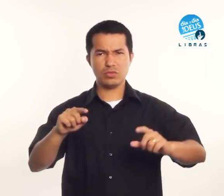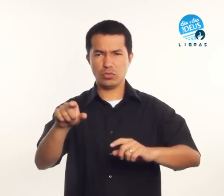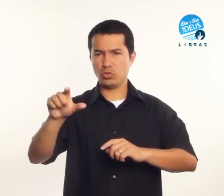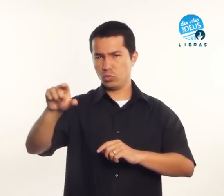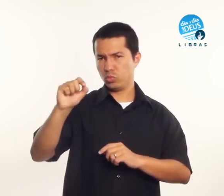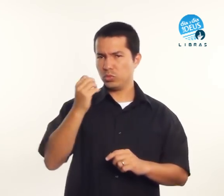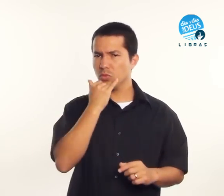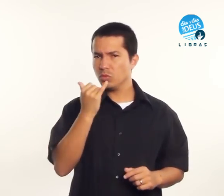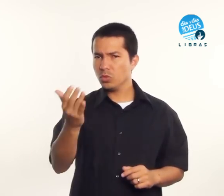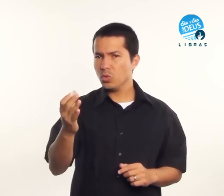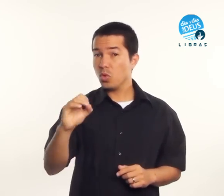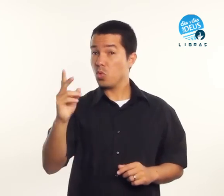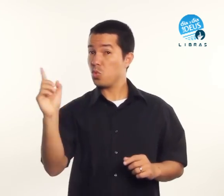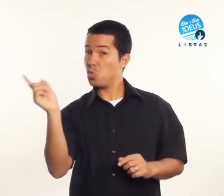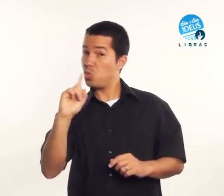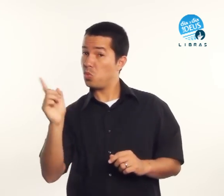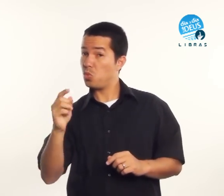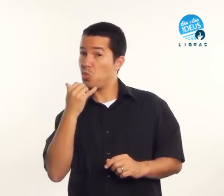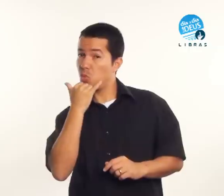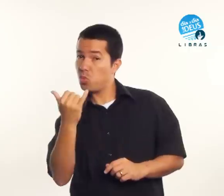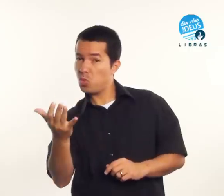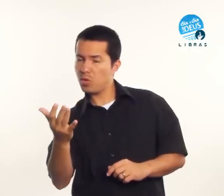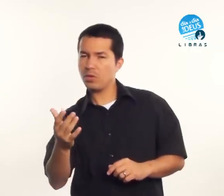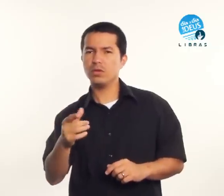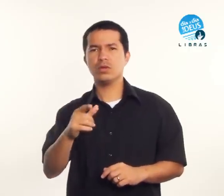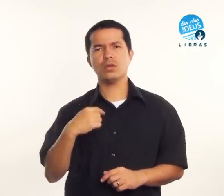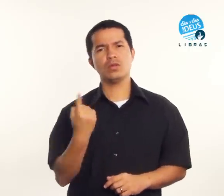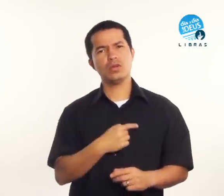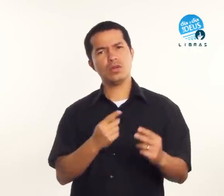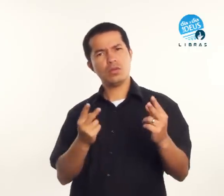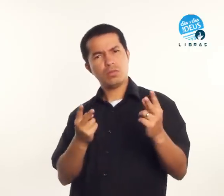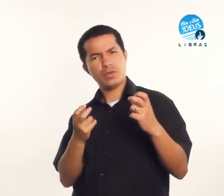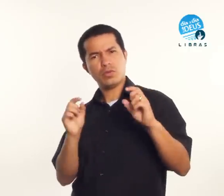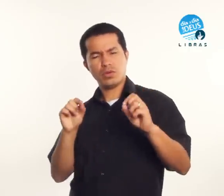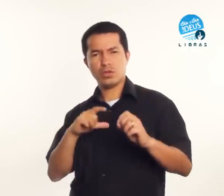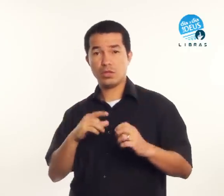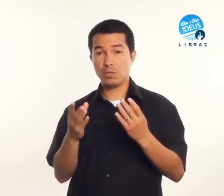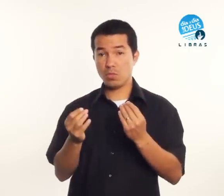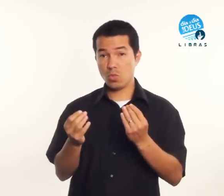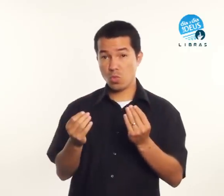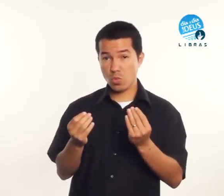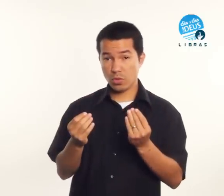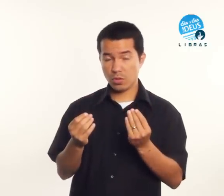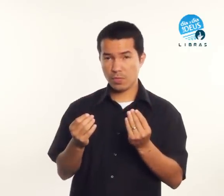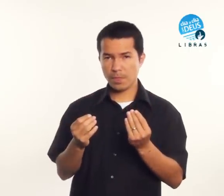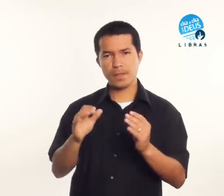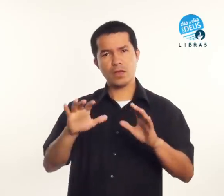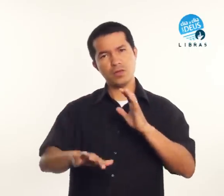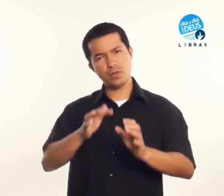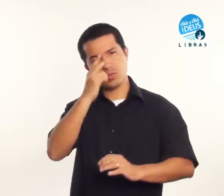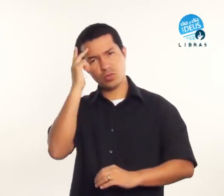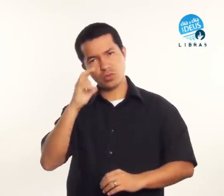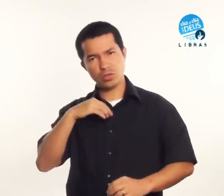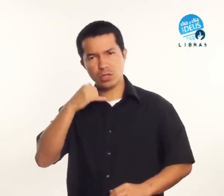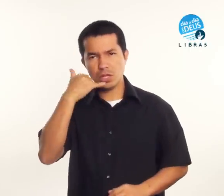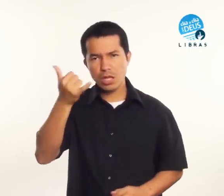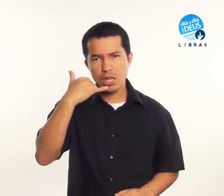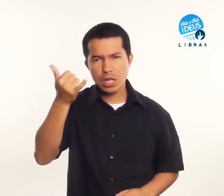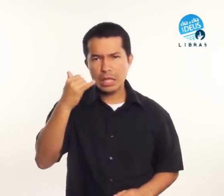e a gente percebia que muitas vezes as pessoas votavam no bandido, não é? Por quê? Porque diziam: